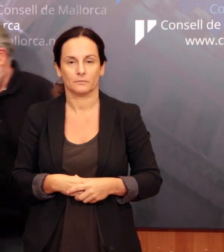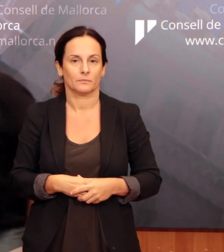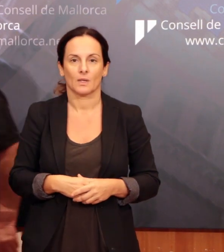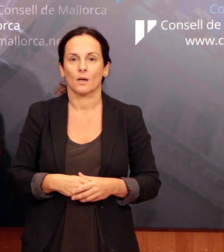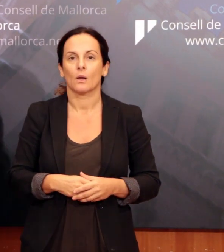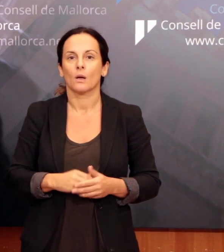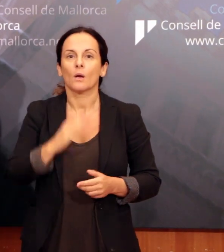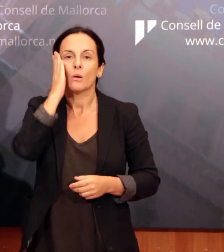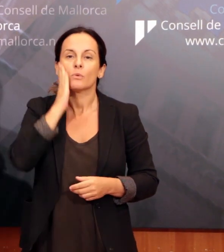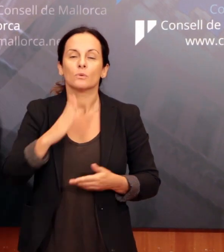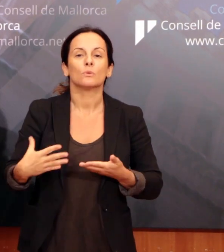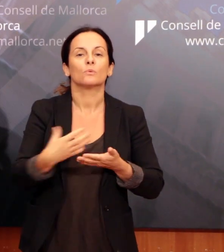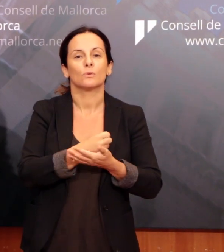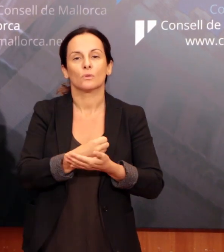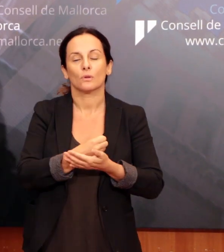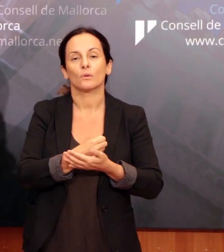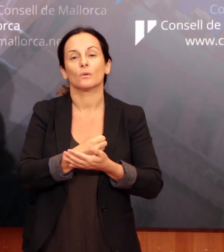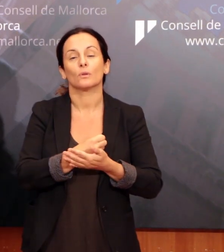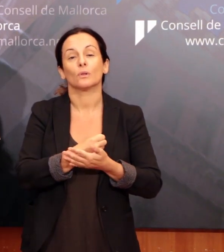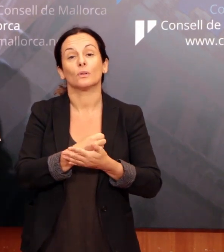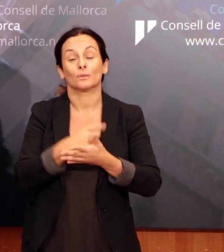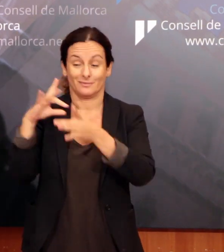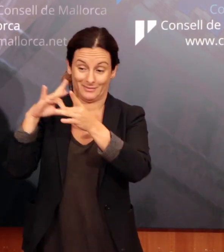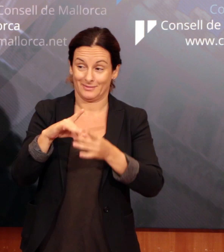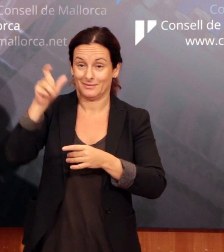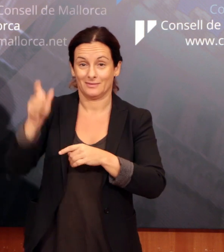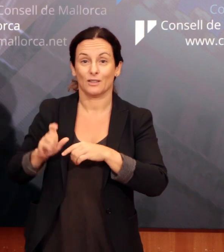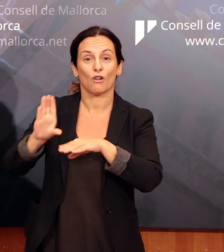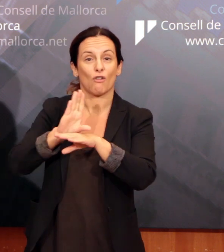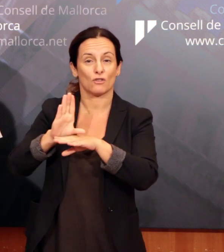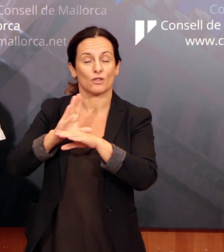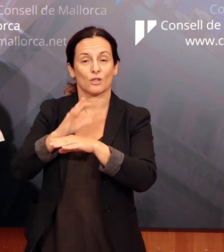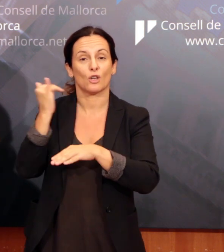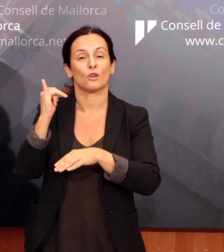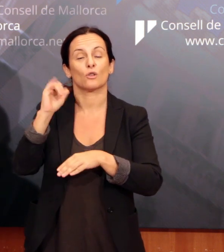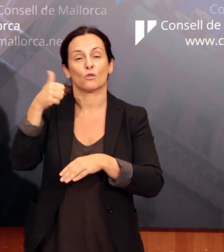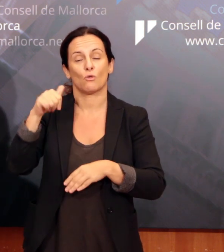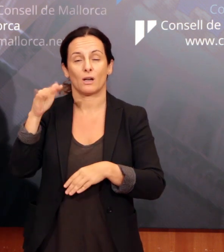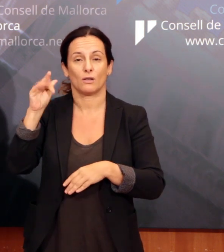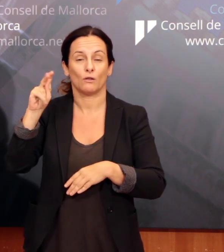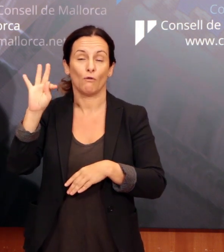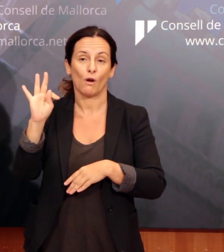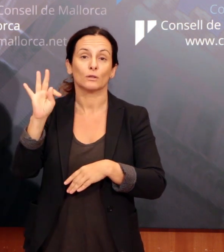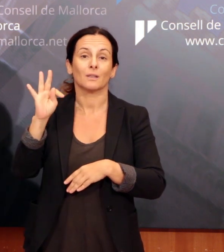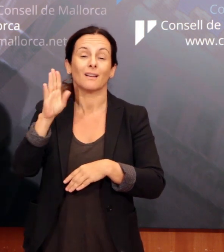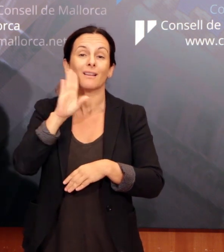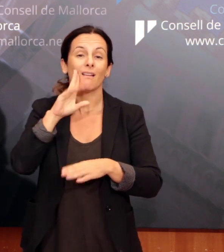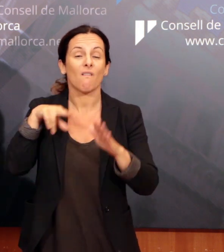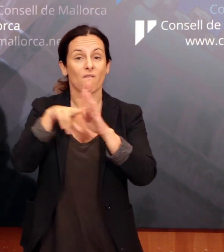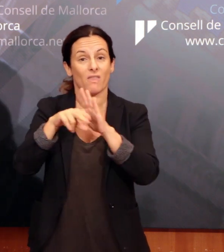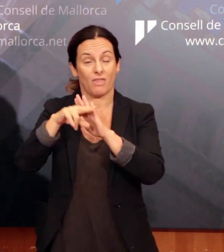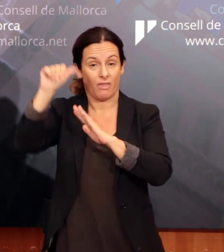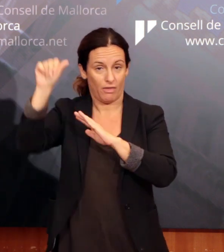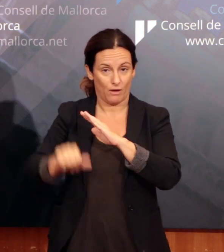Bé, bon dia a tothom. Seguint les paraules del conseller Joan Font, veus que aquest vídeo que hem fet al Servei de